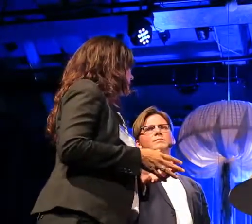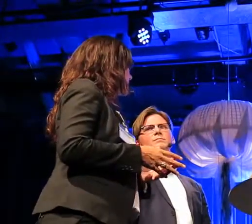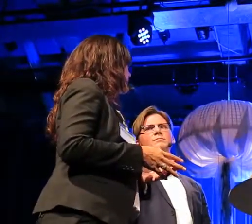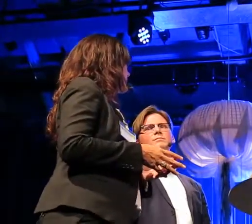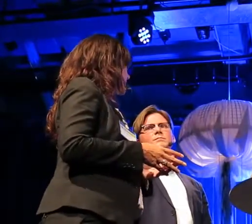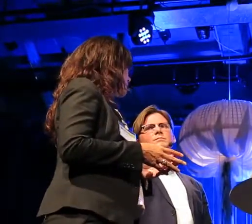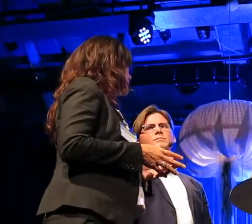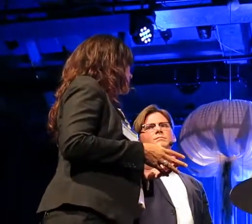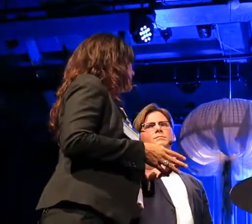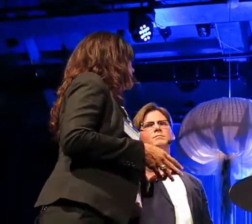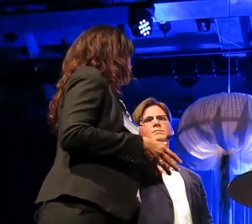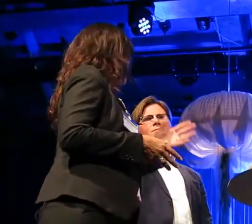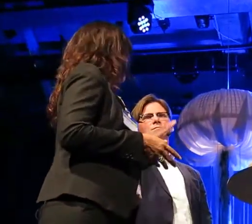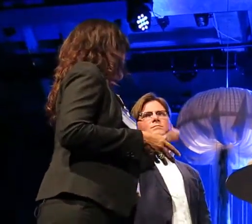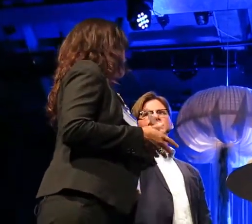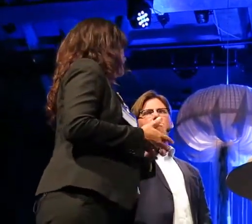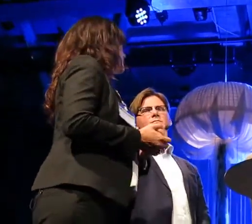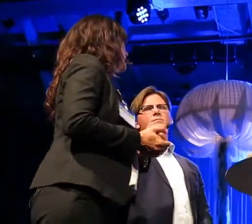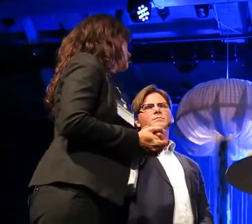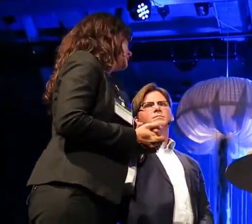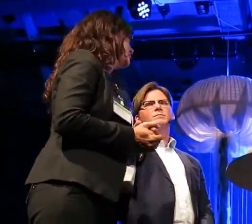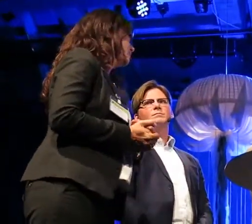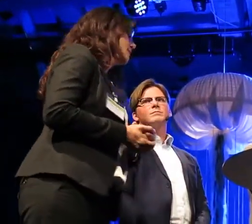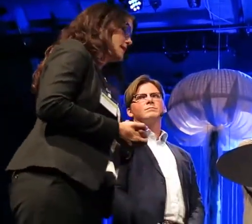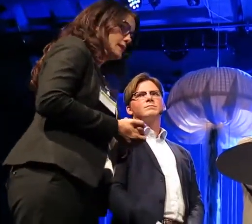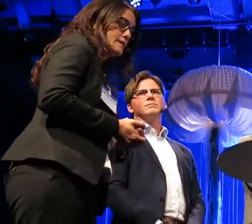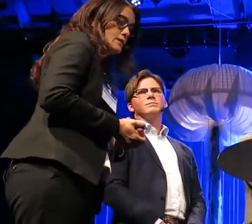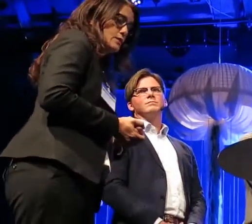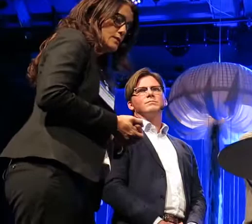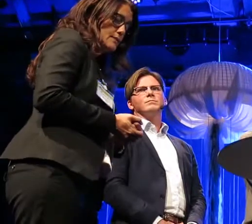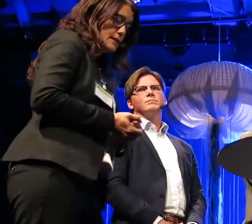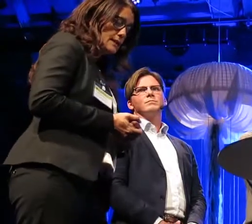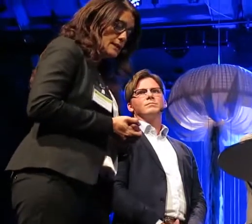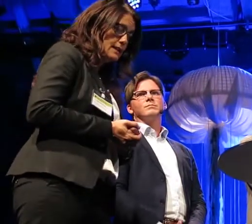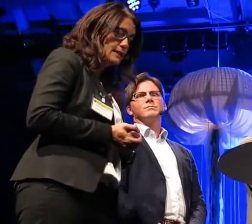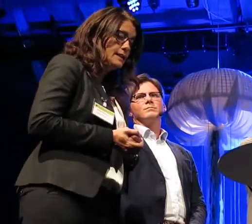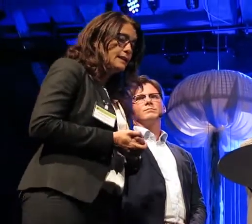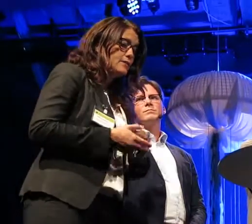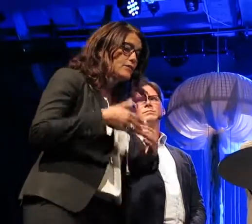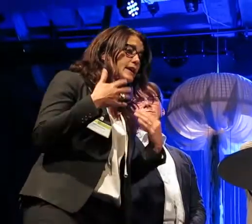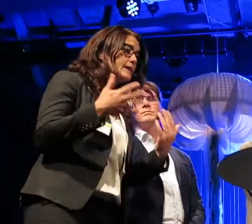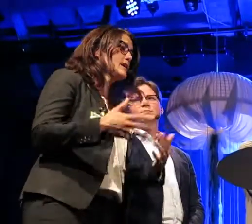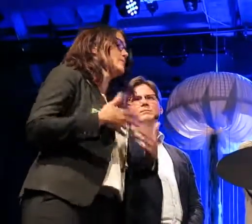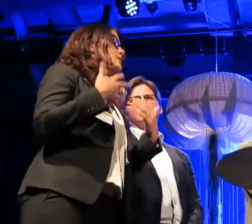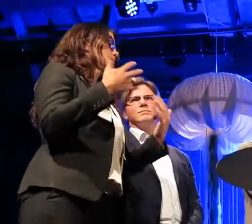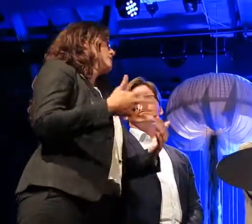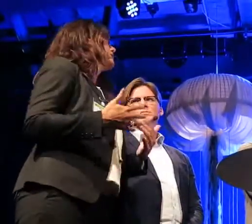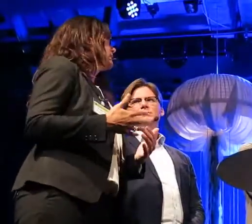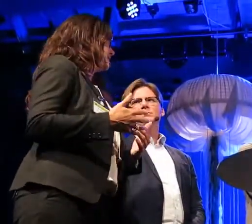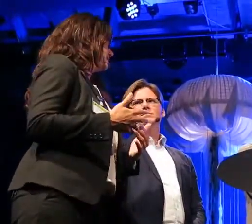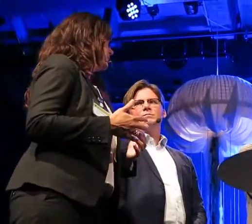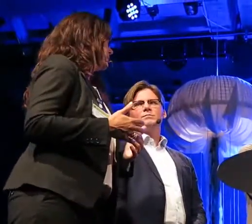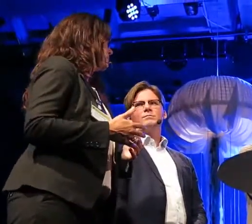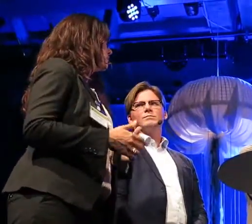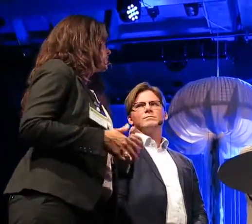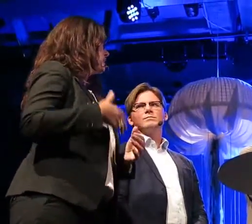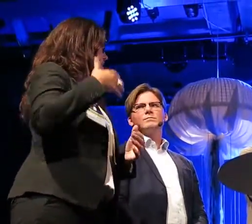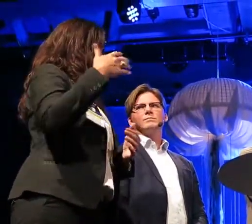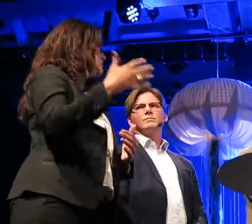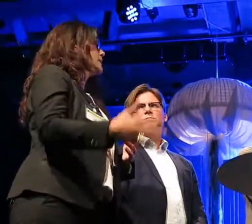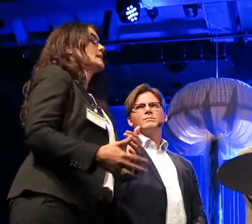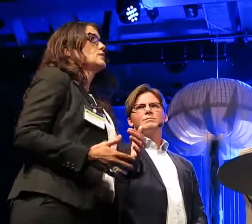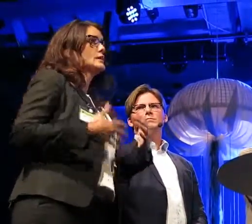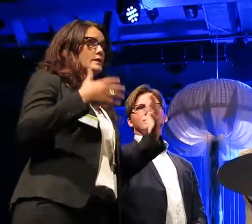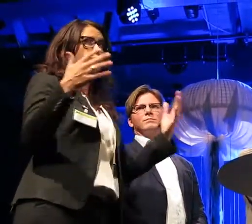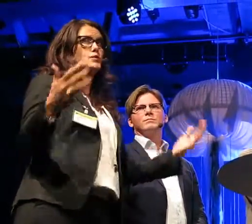sa jag ju redan tidigare att vi jobbar med, oavsett vad Emil Källström säger, att det går långsamt eller inte. Tyvärr kan man ju inte göra allting på en gång.